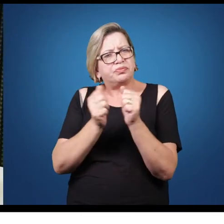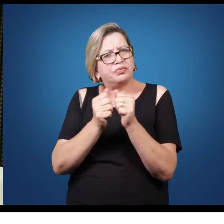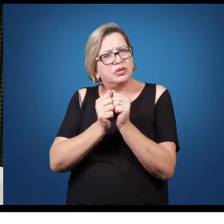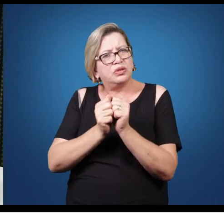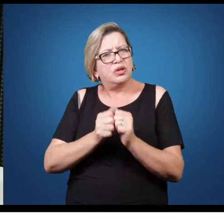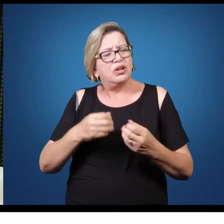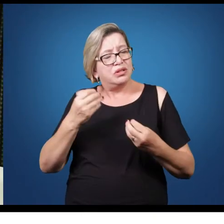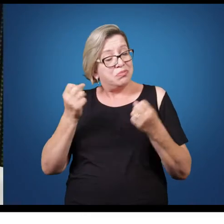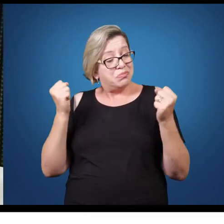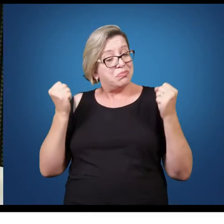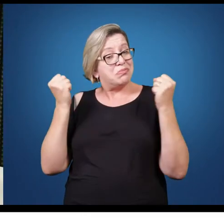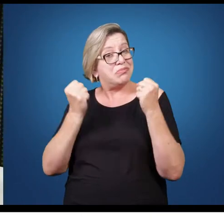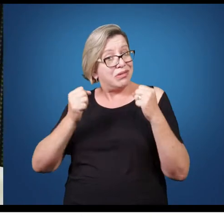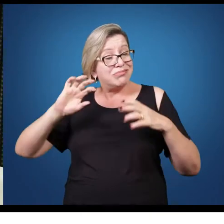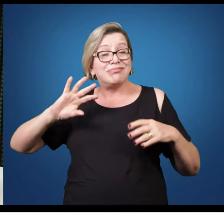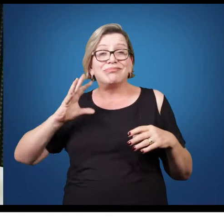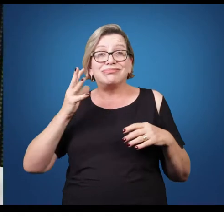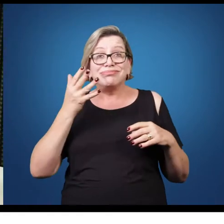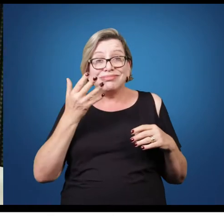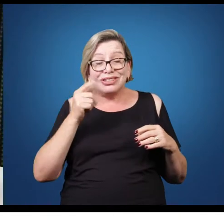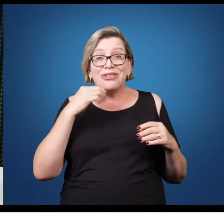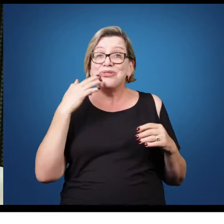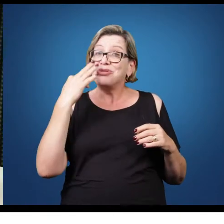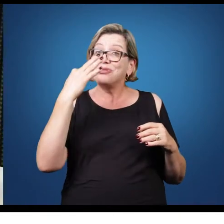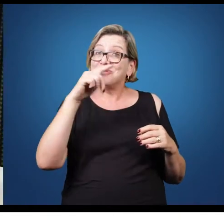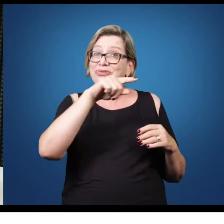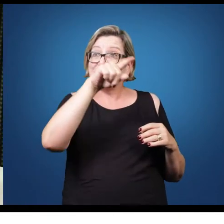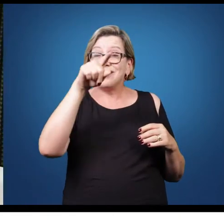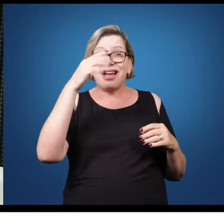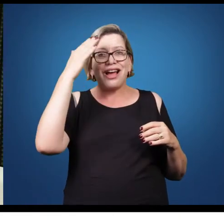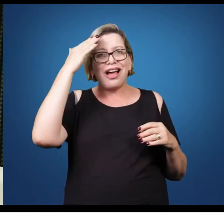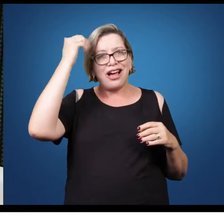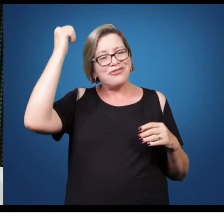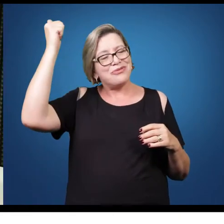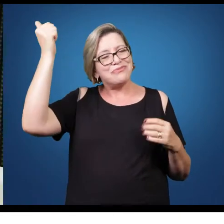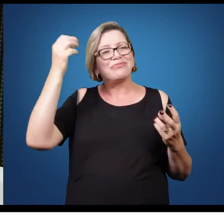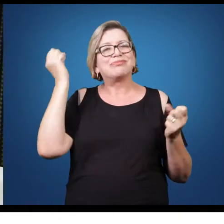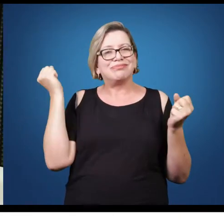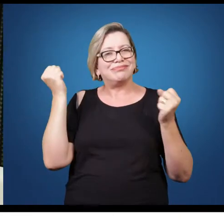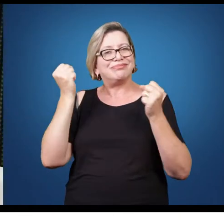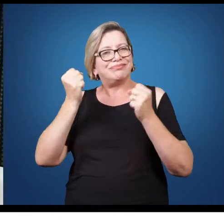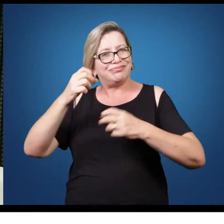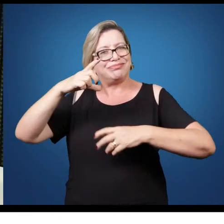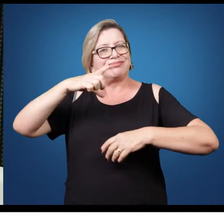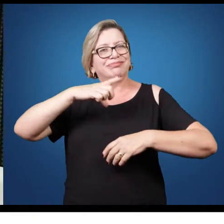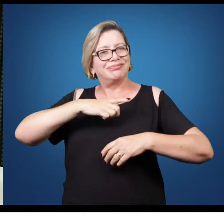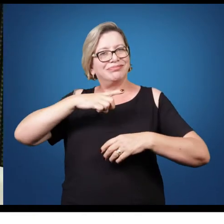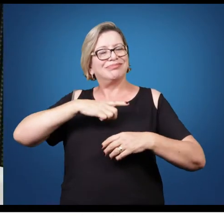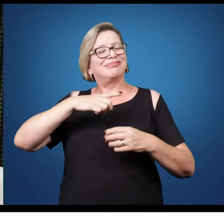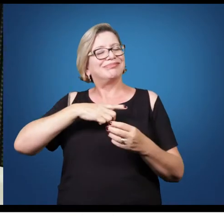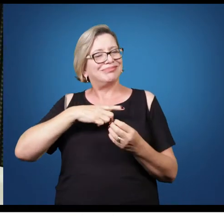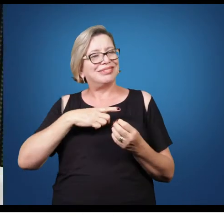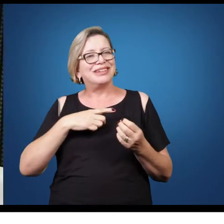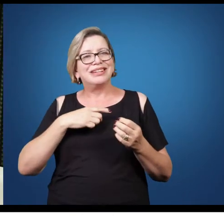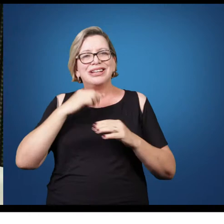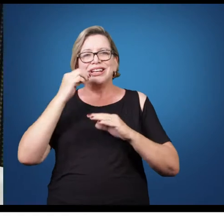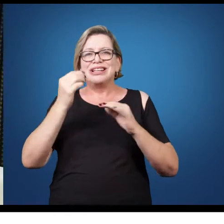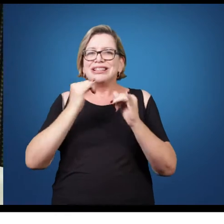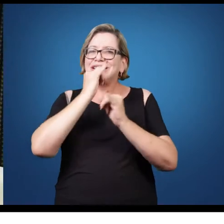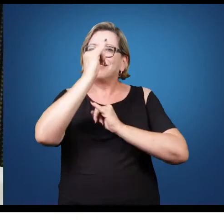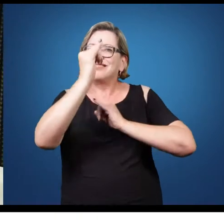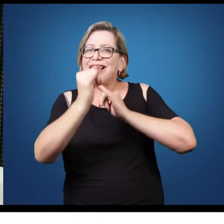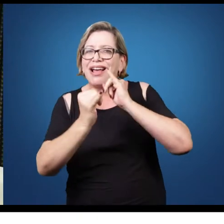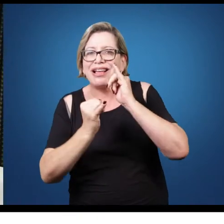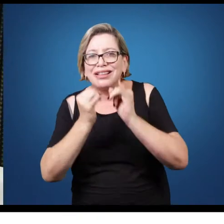faz sucesso de repente tem um monte de gente ouvindo você não se pode falar em outros em outros provedores musicais e de repente até